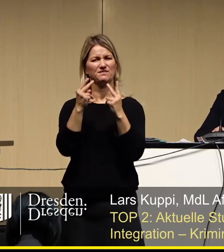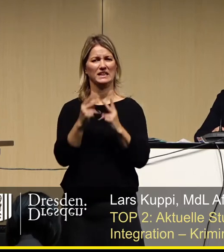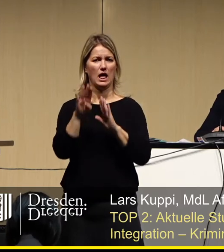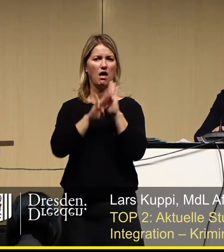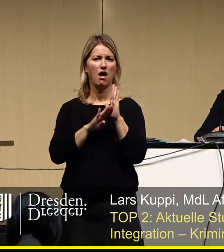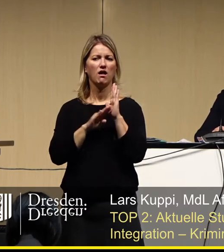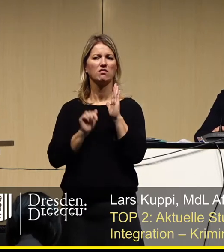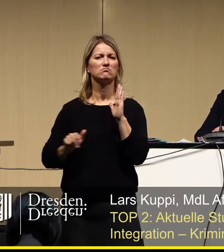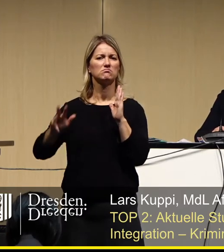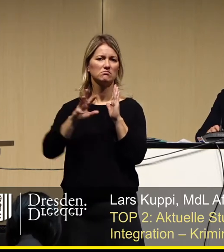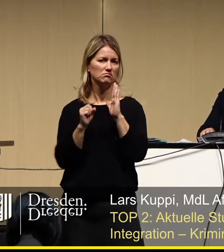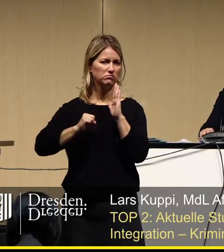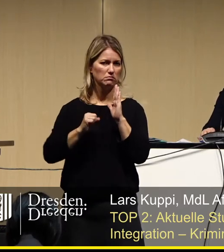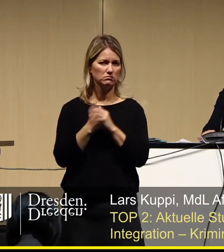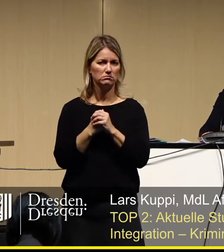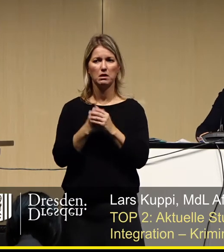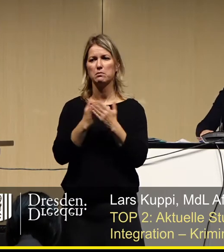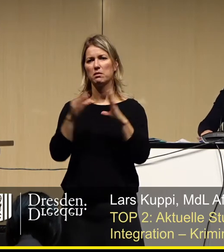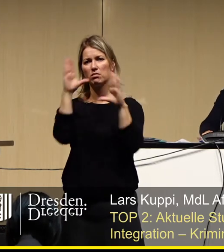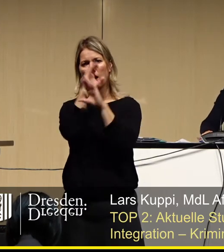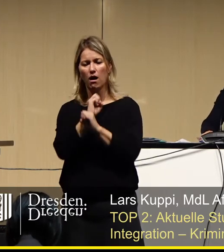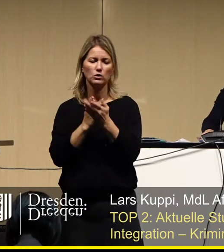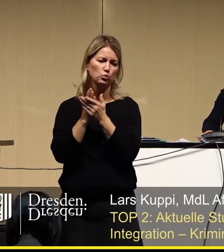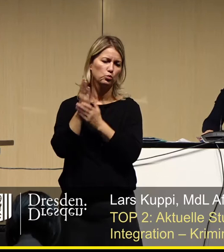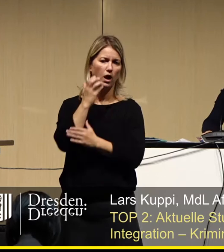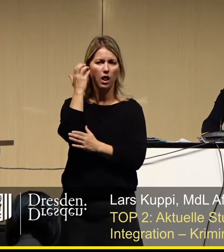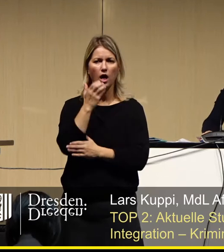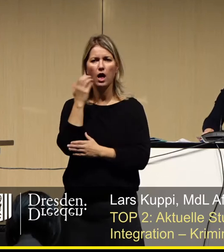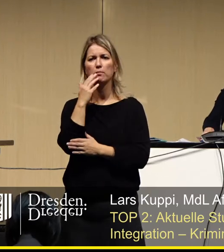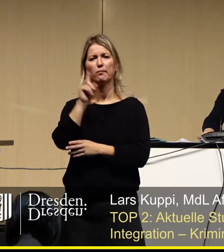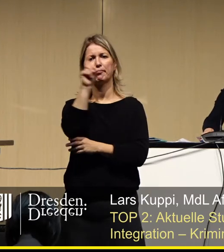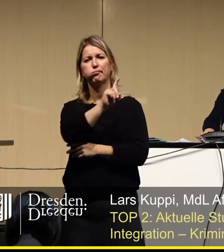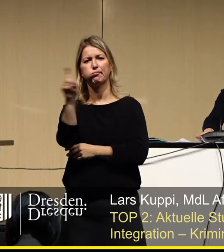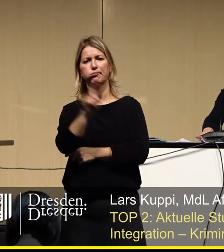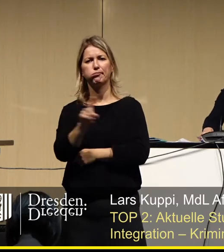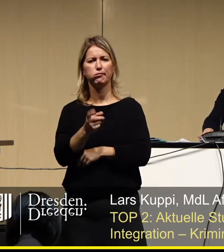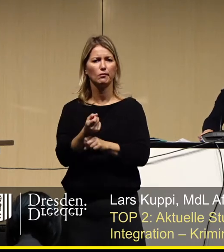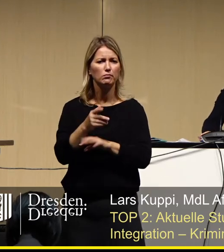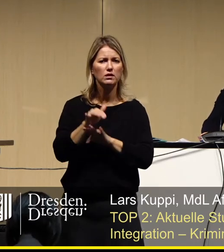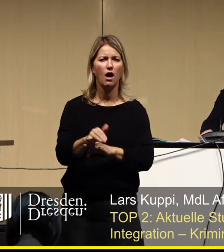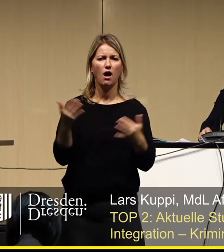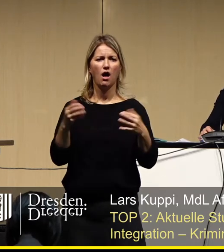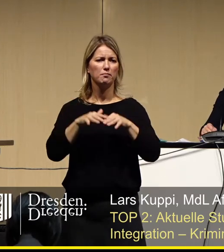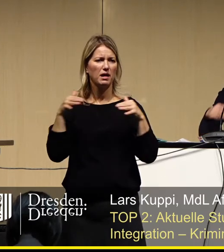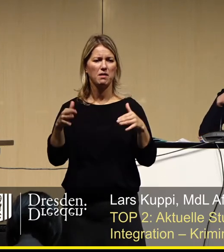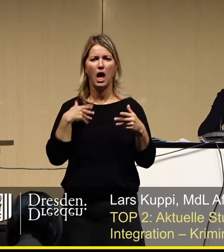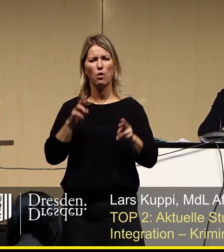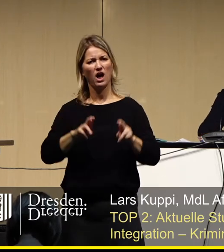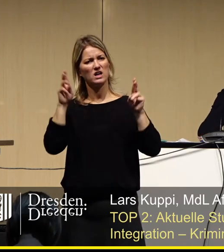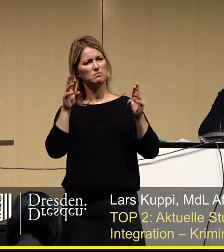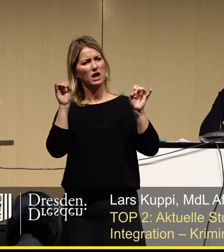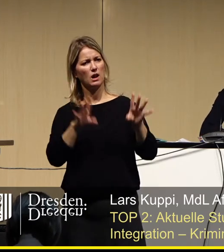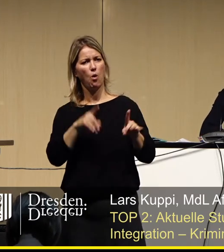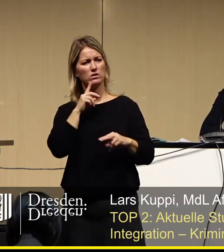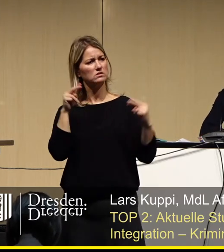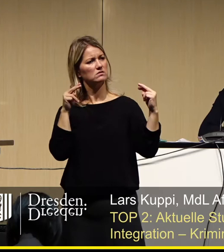an, wie nächtlicher Lärm, Schmierereien, Vermüllung und Respektlosigkeit gegenüber